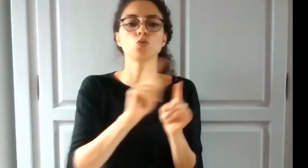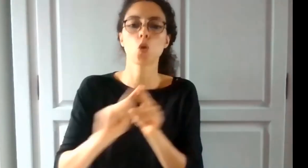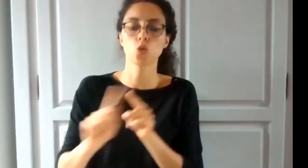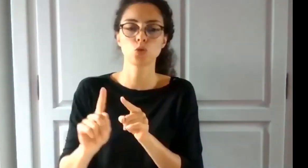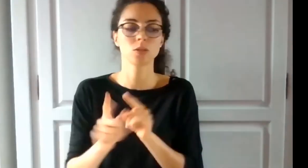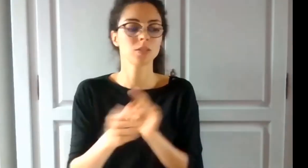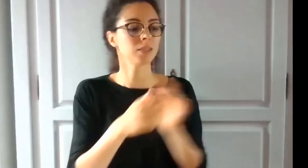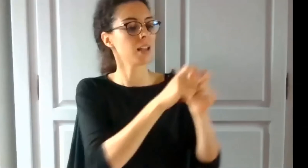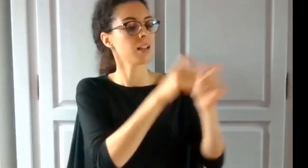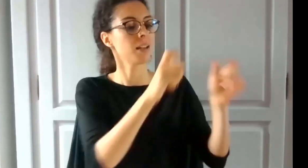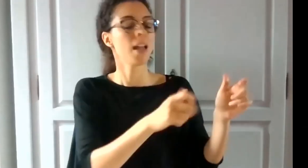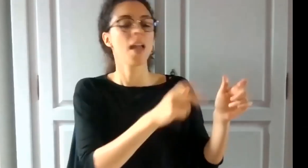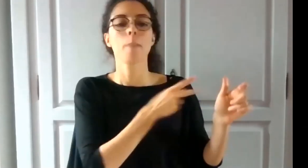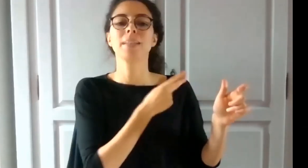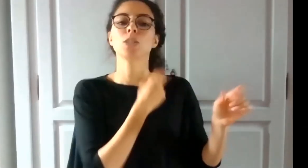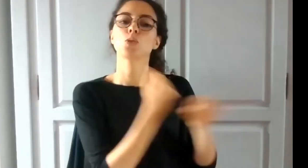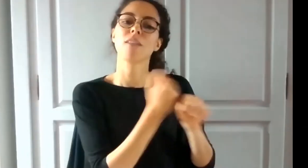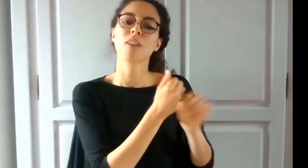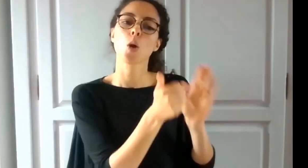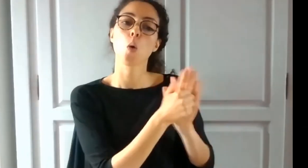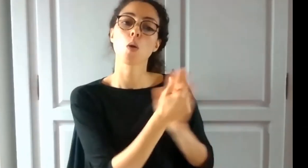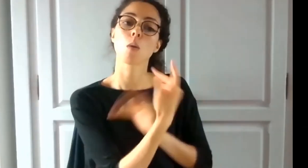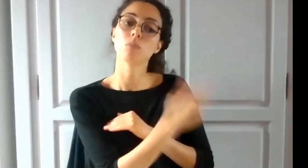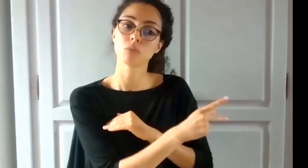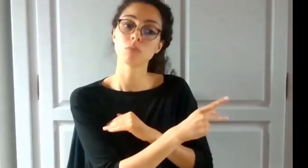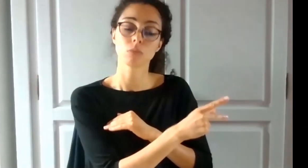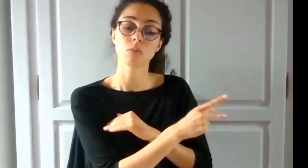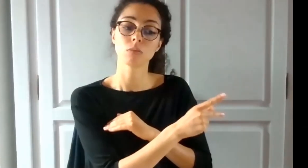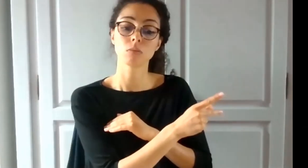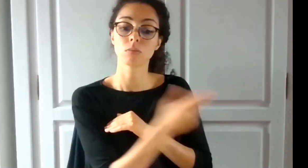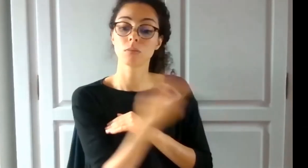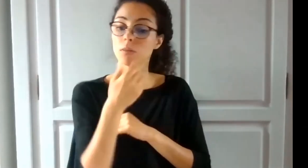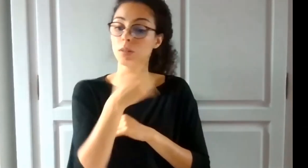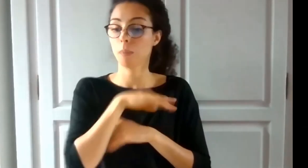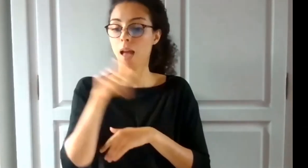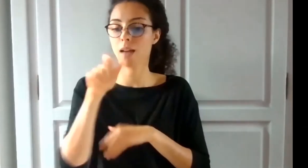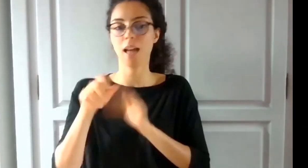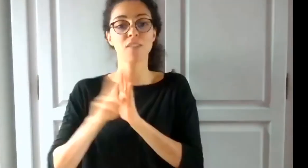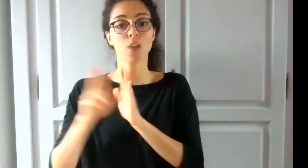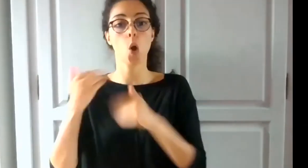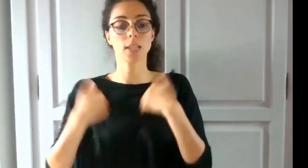du travail, ça a été souligné par nos référents handicap qui, finalement,